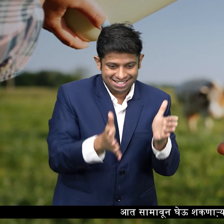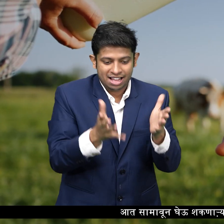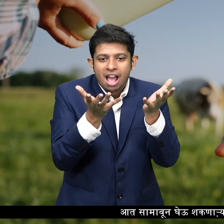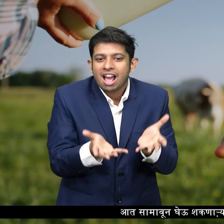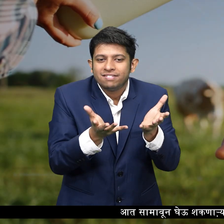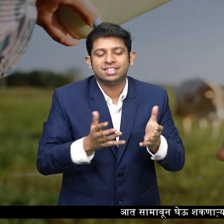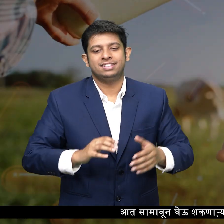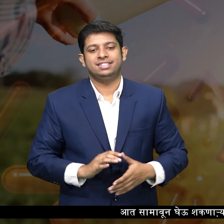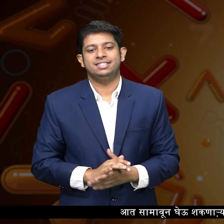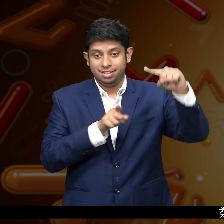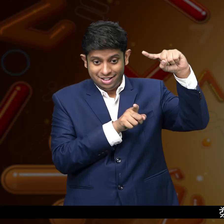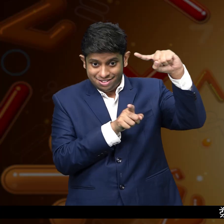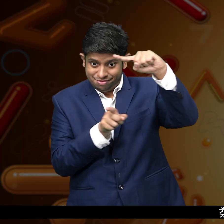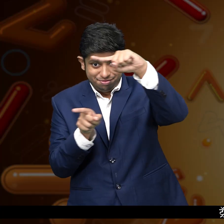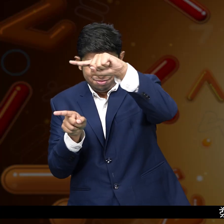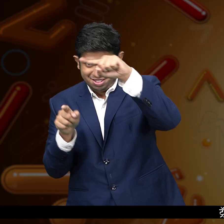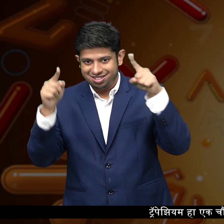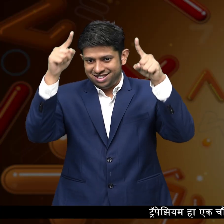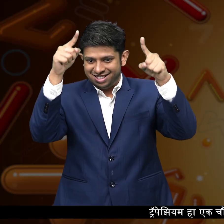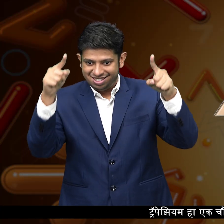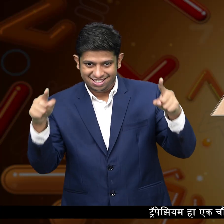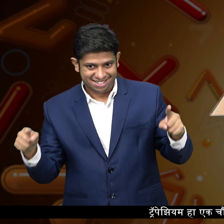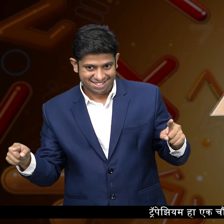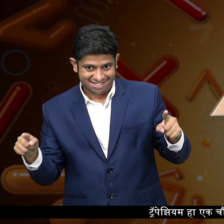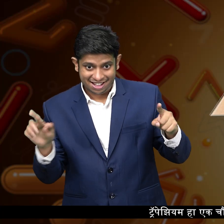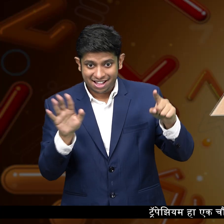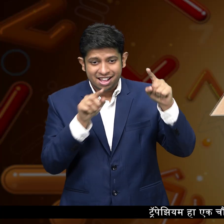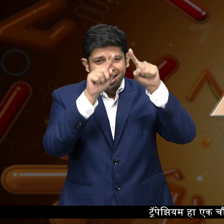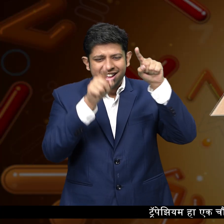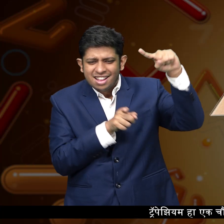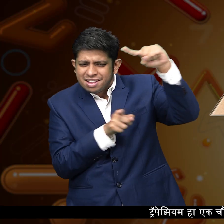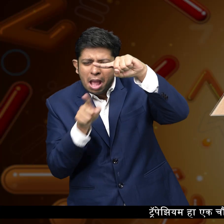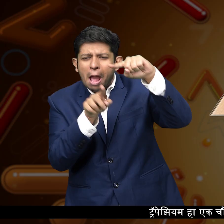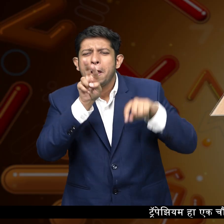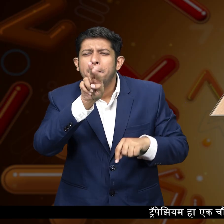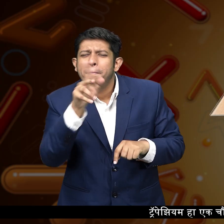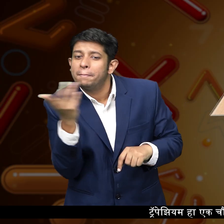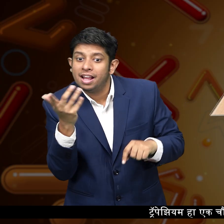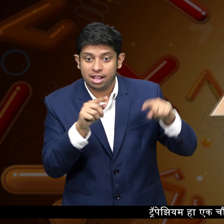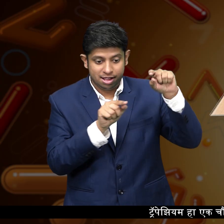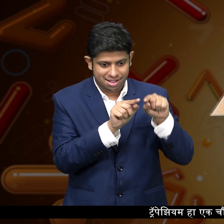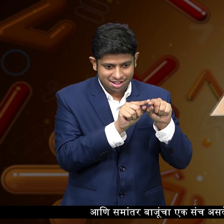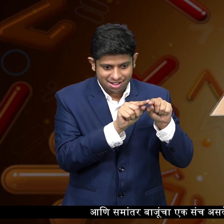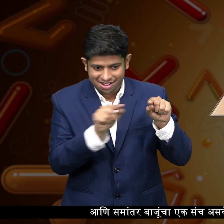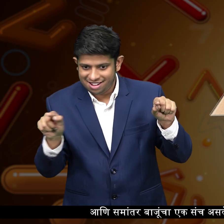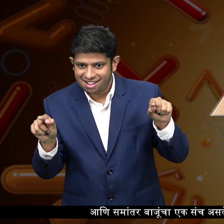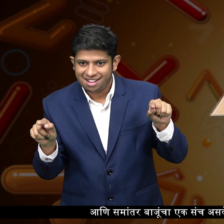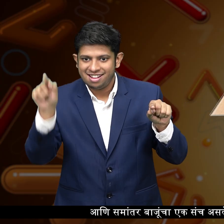आकारमान. ट्रॅपेझियम. ट्रॅपेझियम हा एक चौकोन असतो जो 4 बाजू आणि समांतर